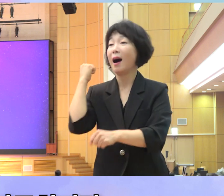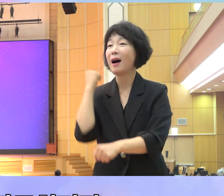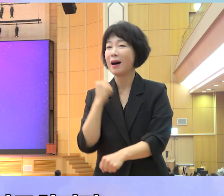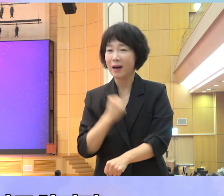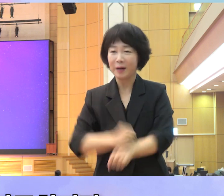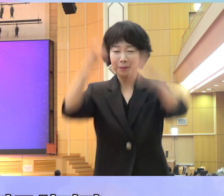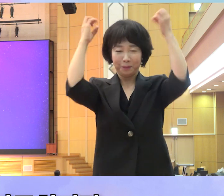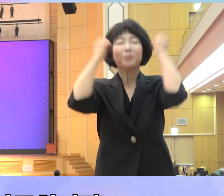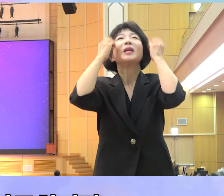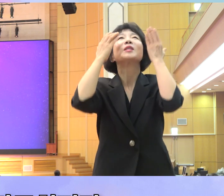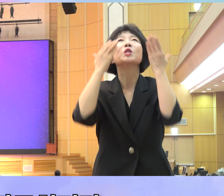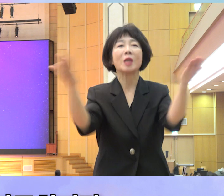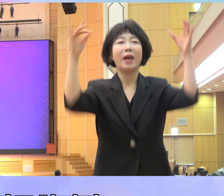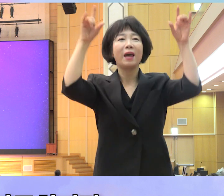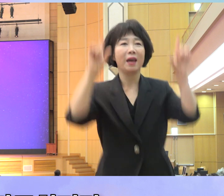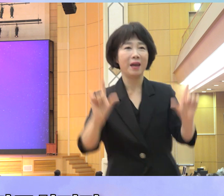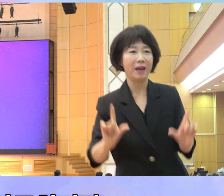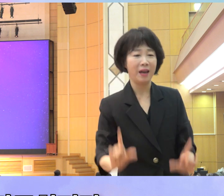가득한